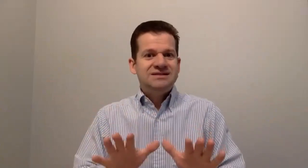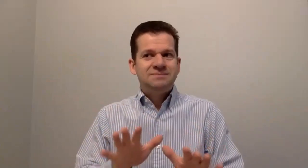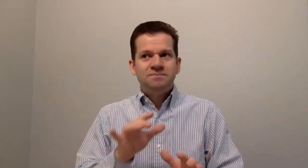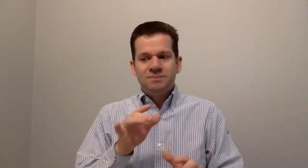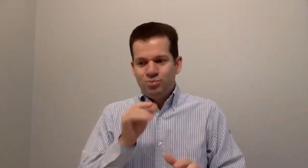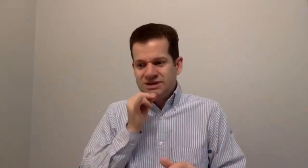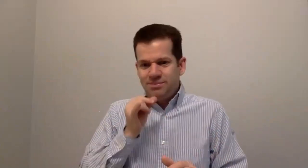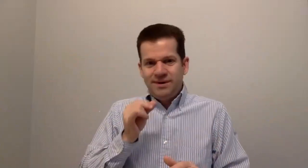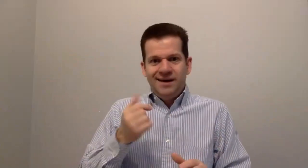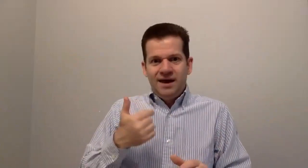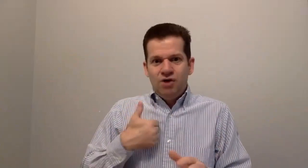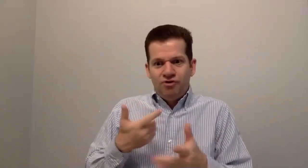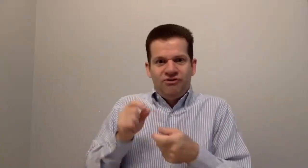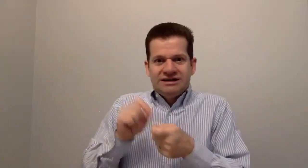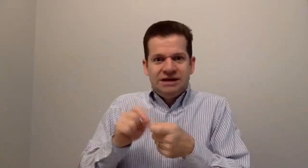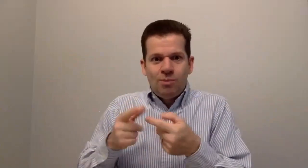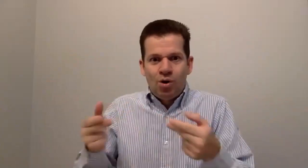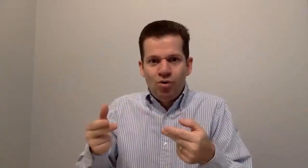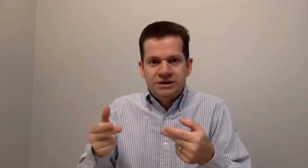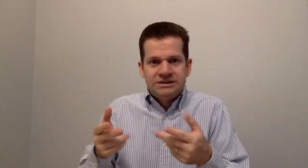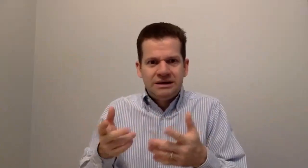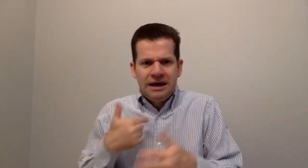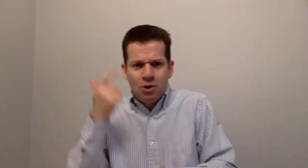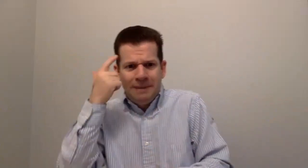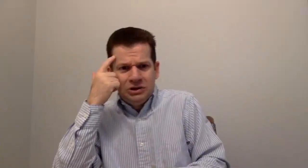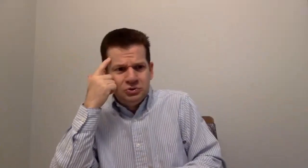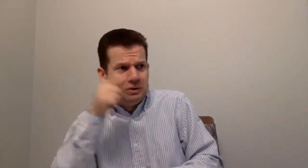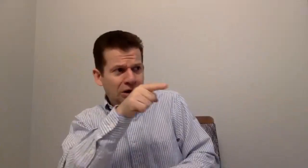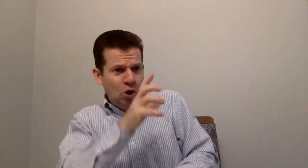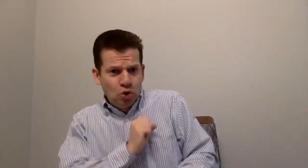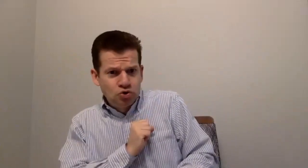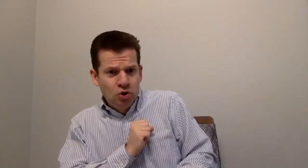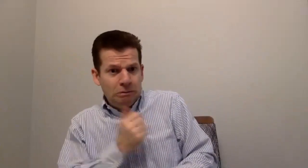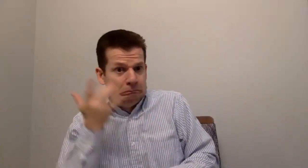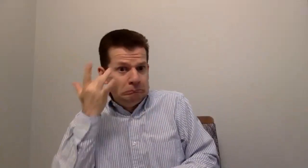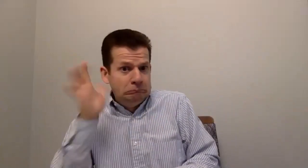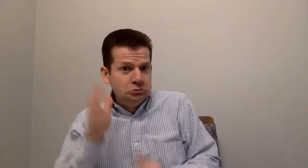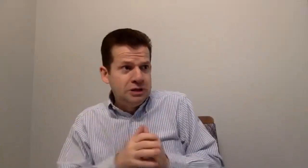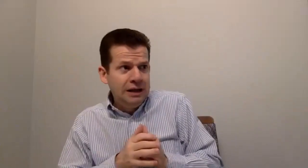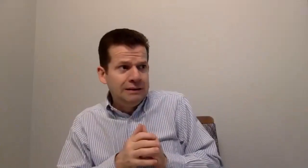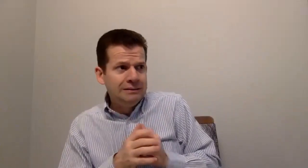vezes, por exemplo, eu vou fazer alguma coisa e eu penso, gostou? Não sei.